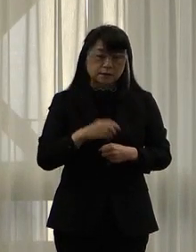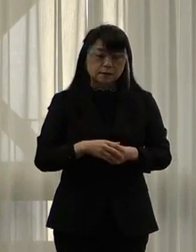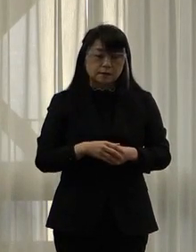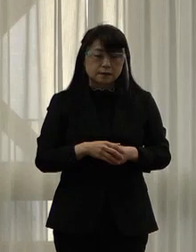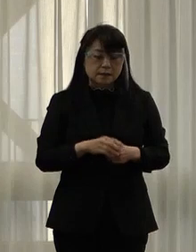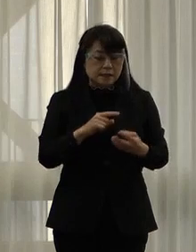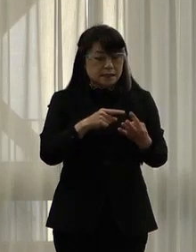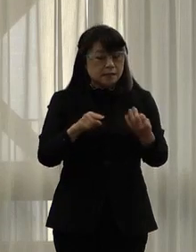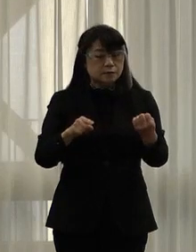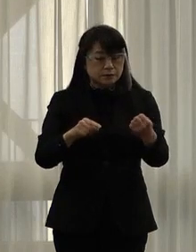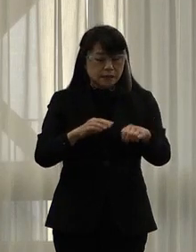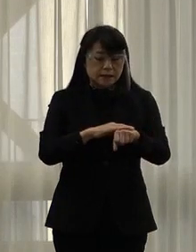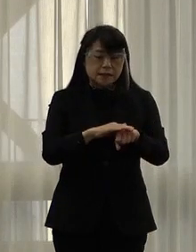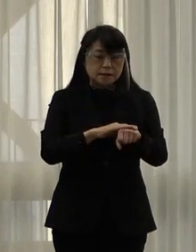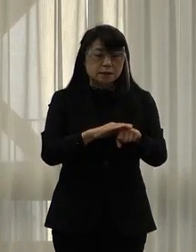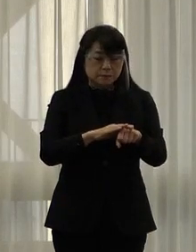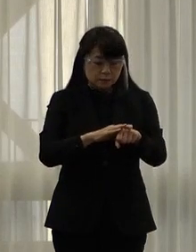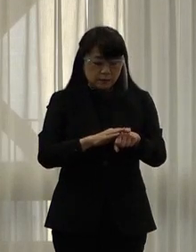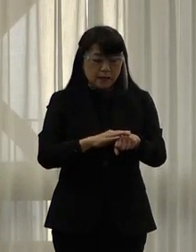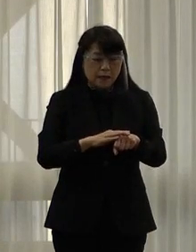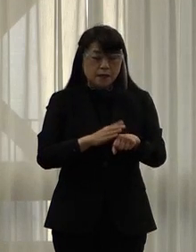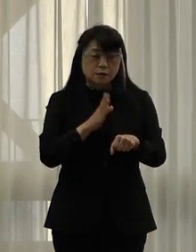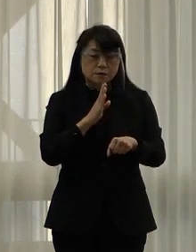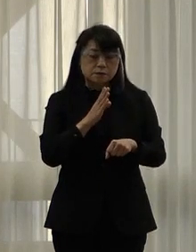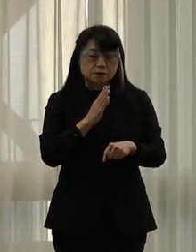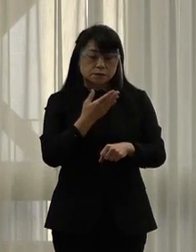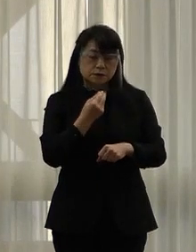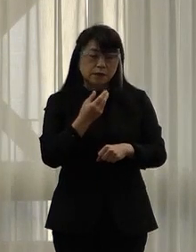要と思われる部分にはこのウェルビーイング指標